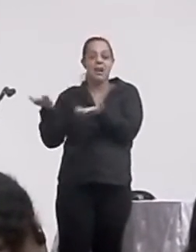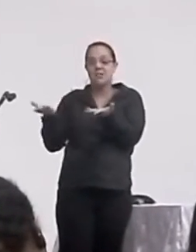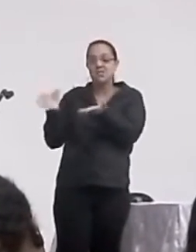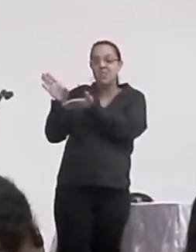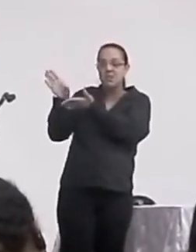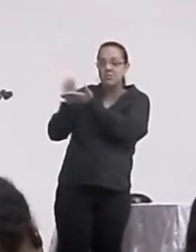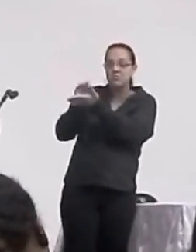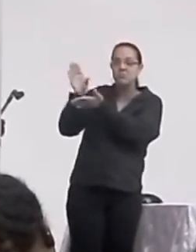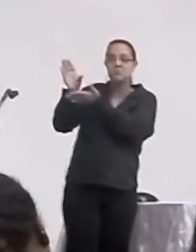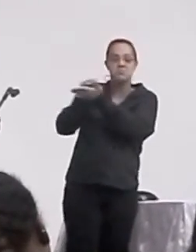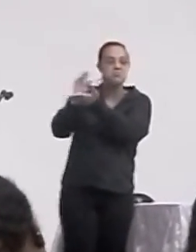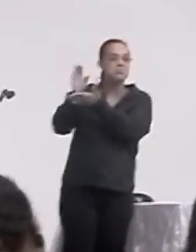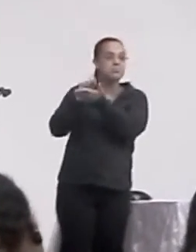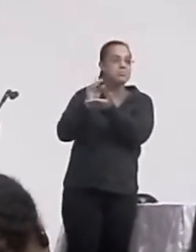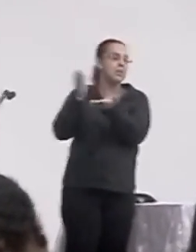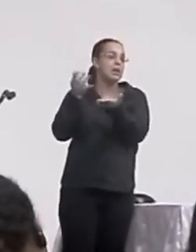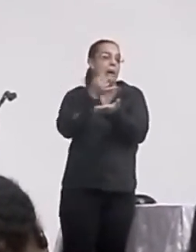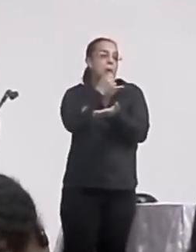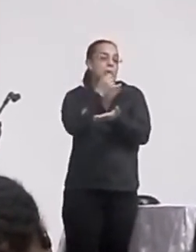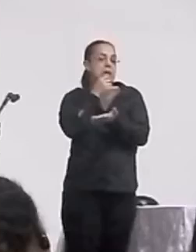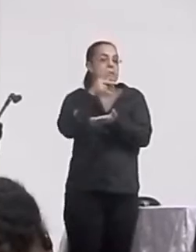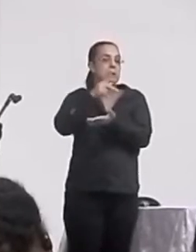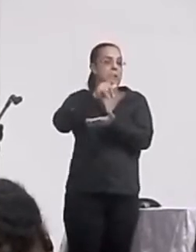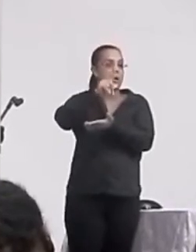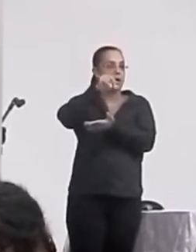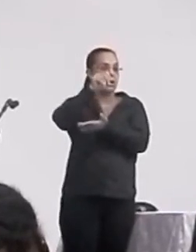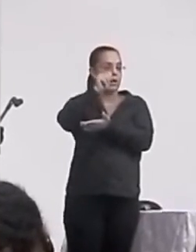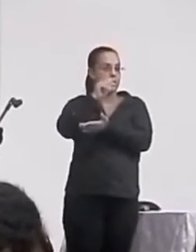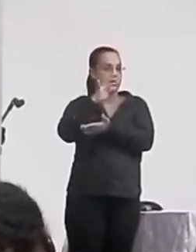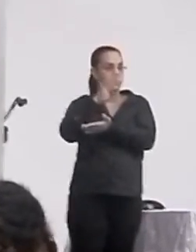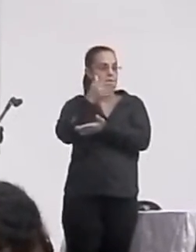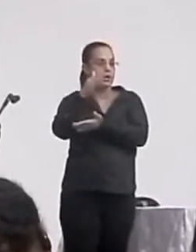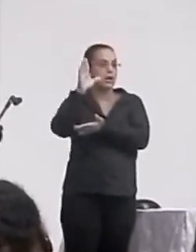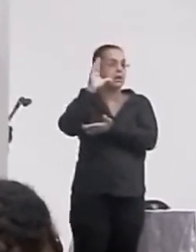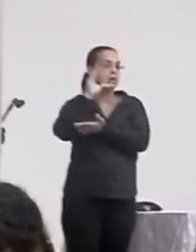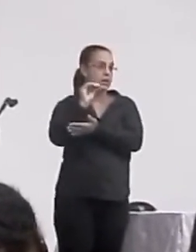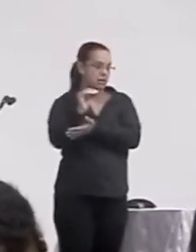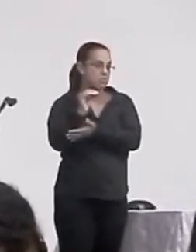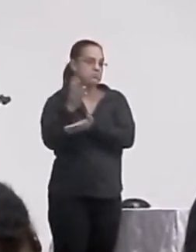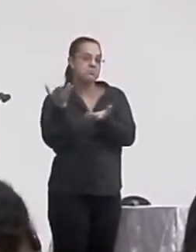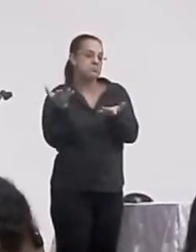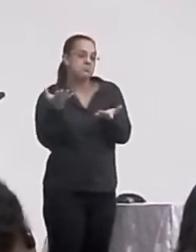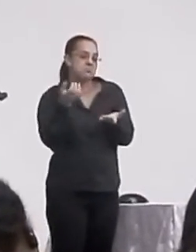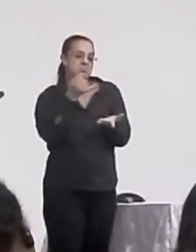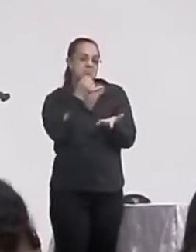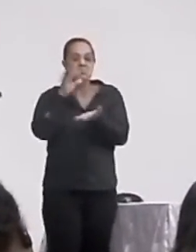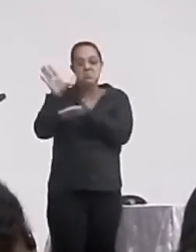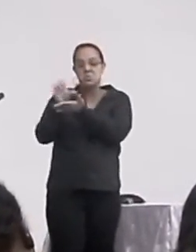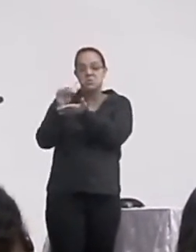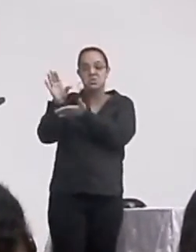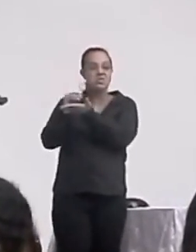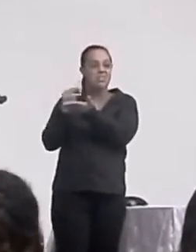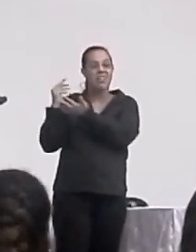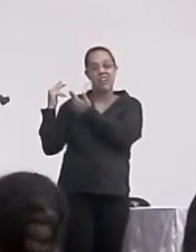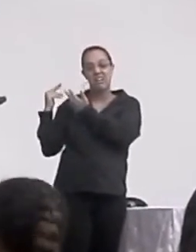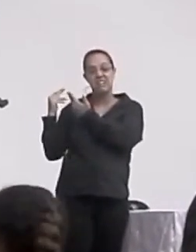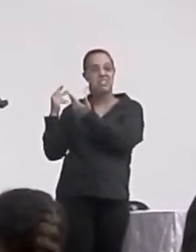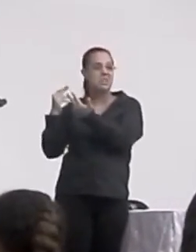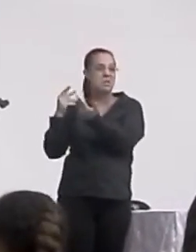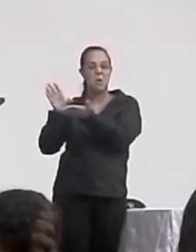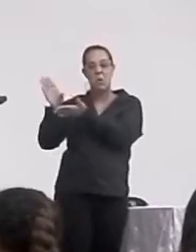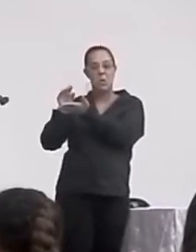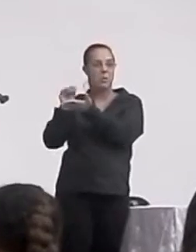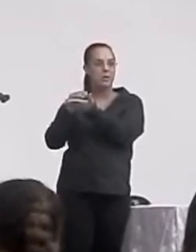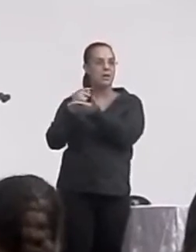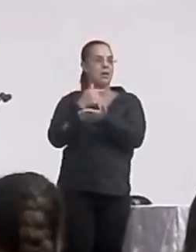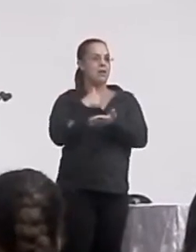escreve sobre Platão, tem que ter aqui justo de fora a missão. Escrever a melhor coisa. O que vai escrever uma coisa que